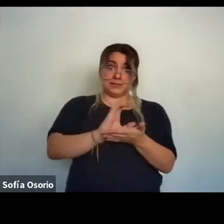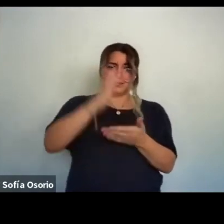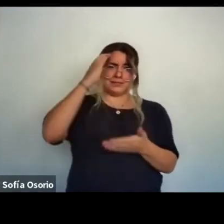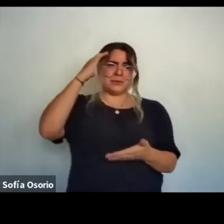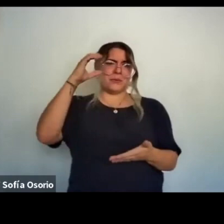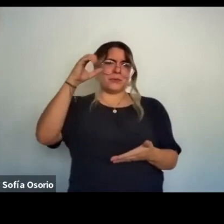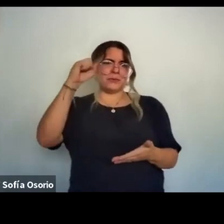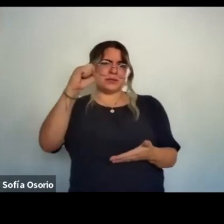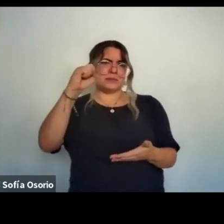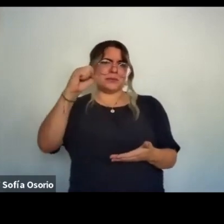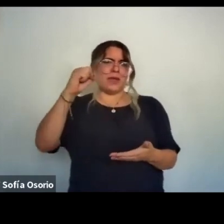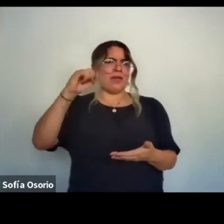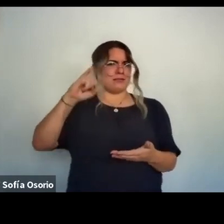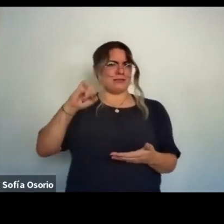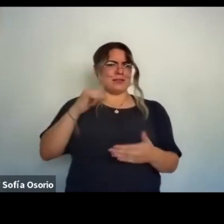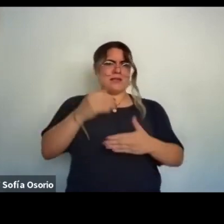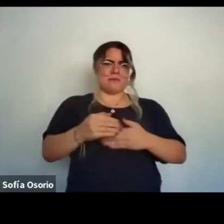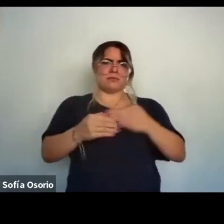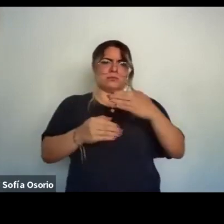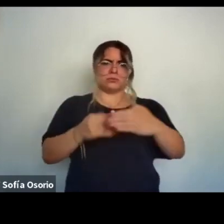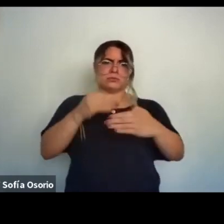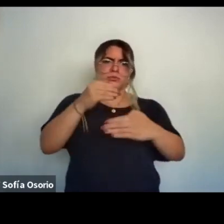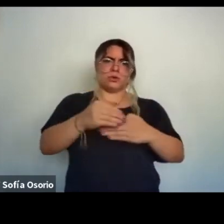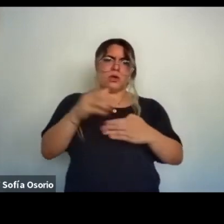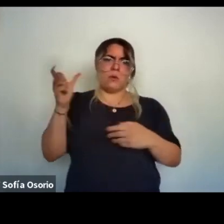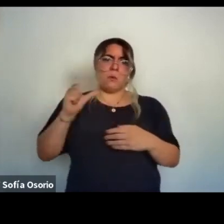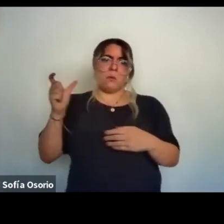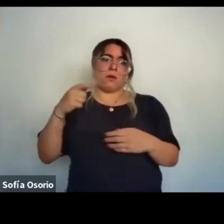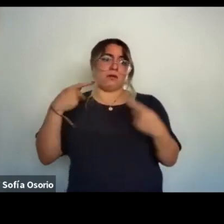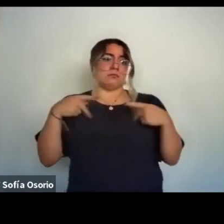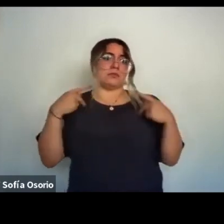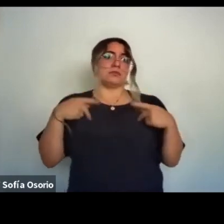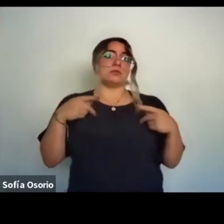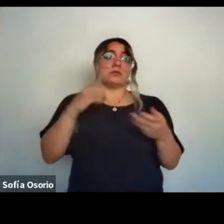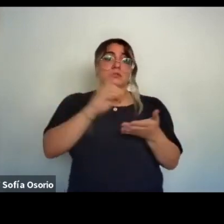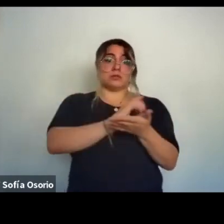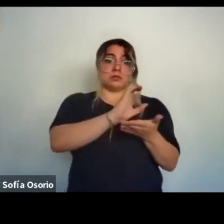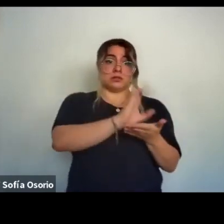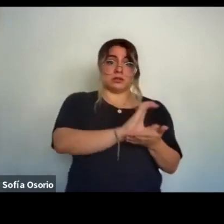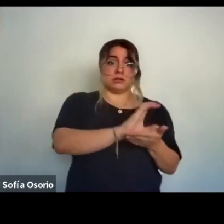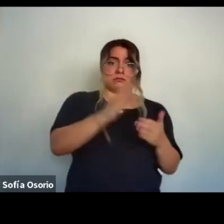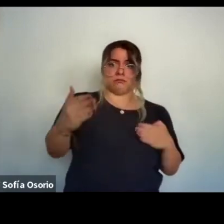interacción entre las personas con deficiencias y las barreras debidas a la